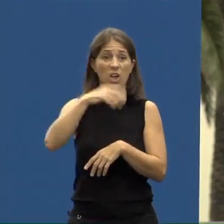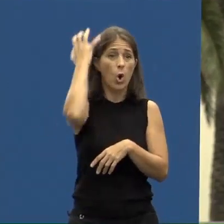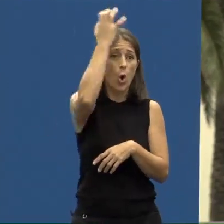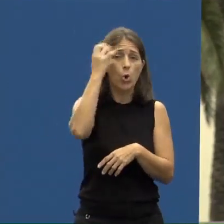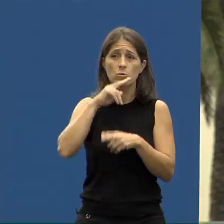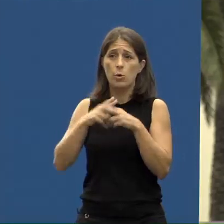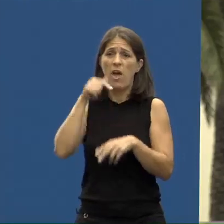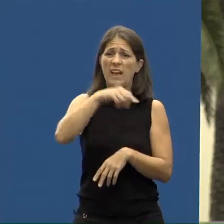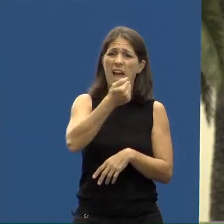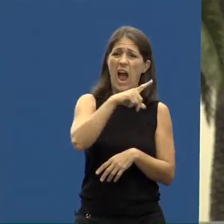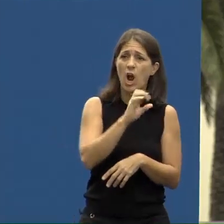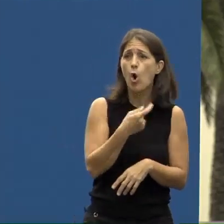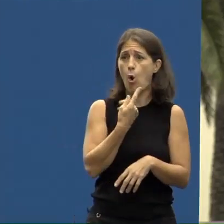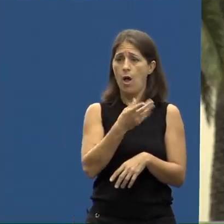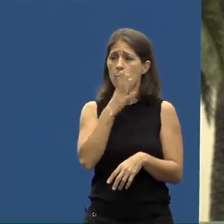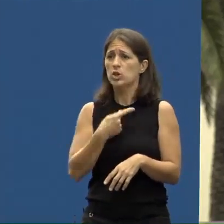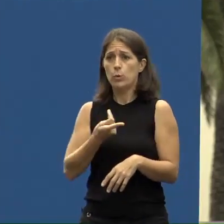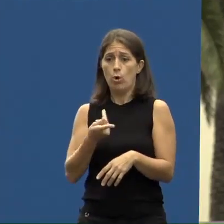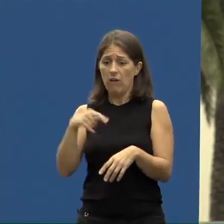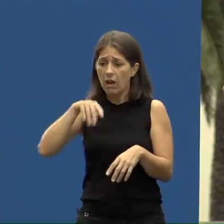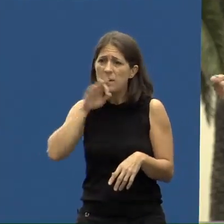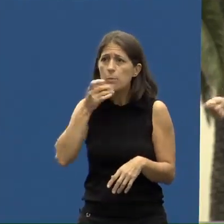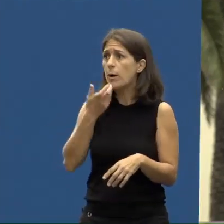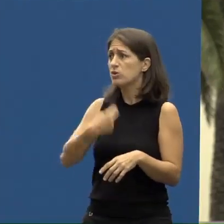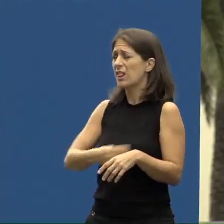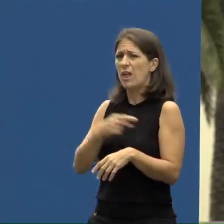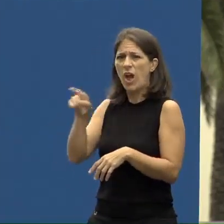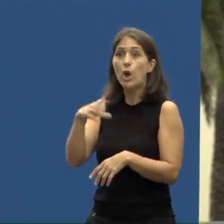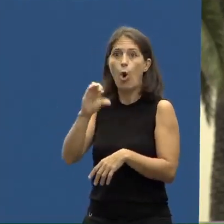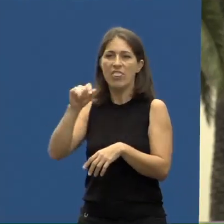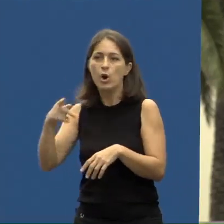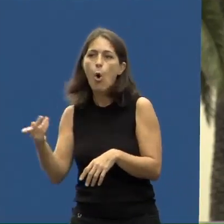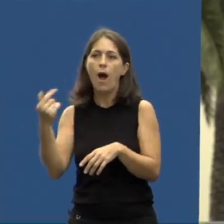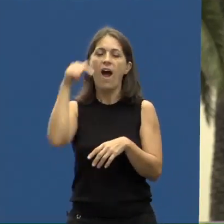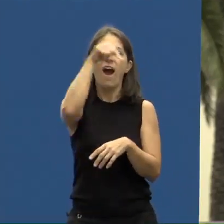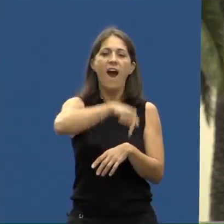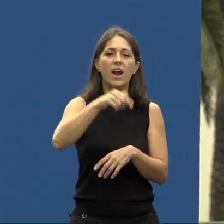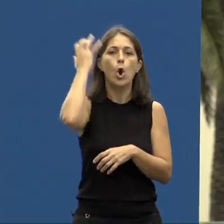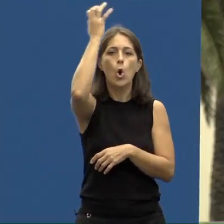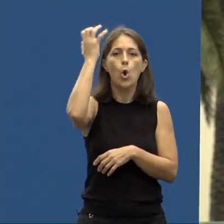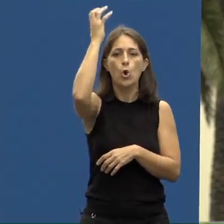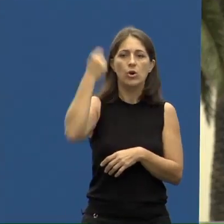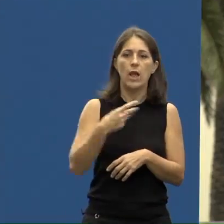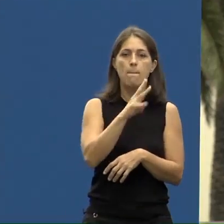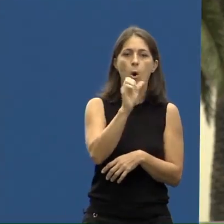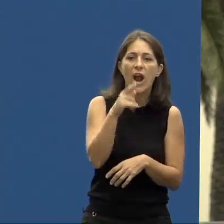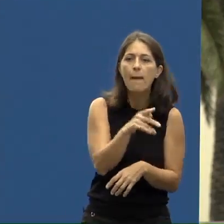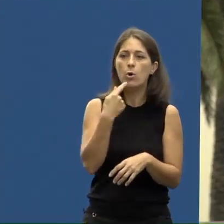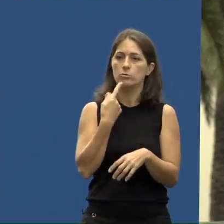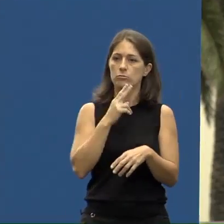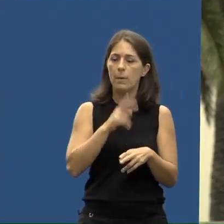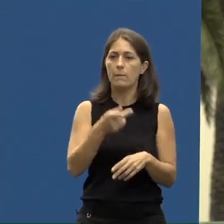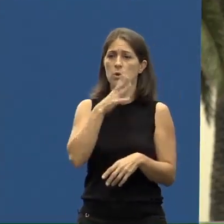Coruña chamase Alcoa. Porque Martiño sabe que o que en Santiago se chama Conde Roa, aquí na Coruña chamase Pokémon. Porque